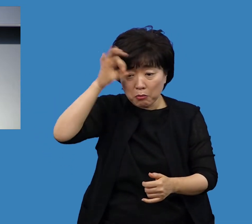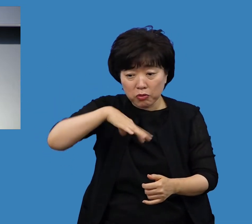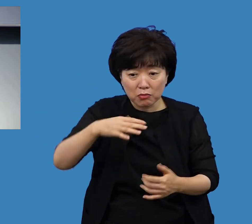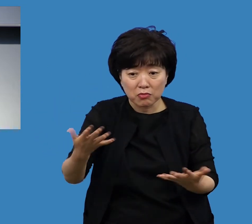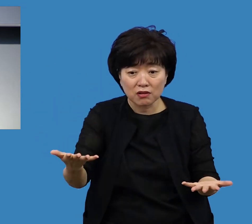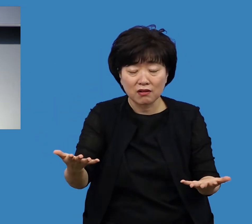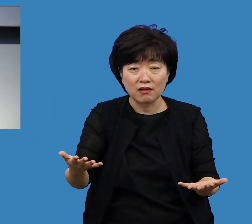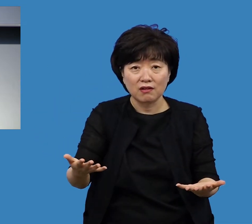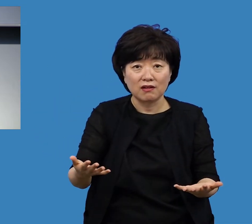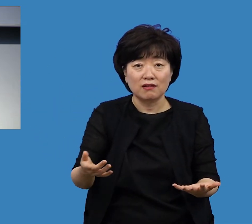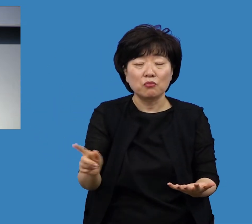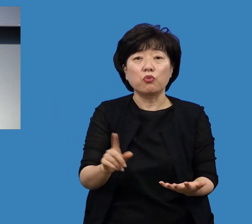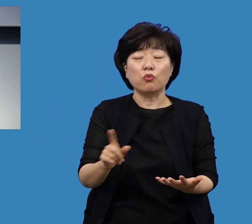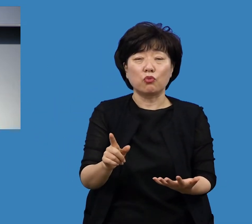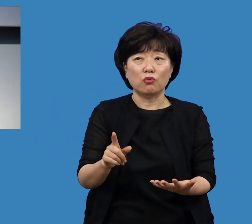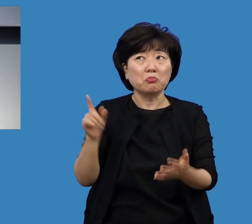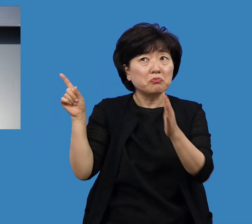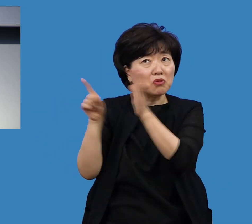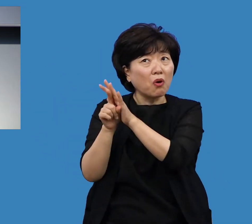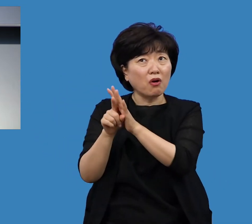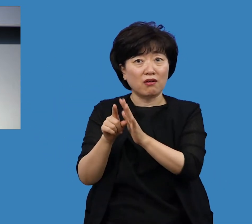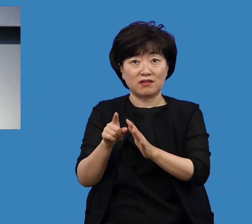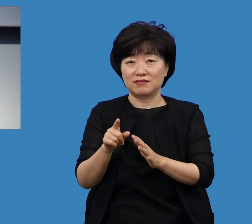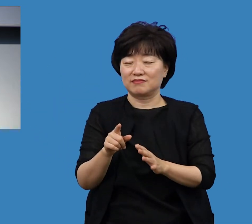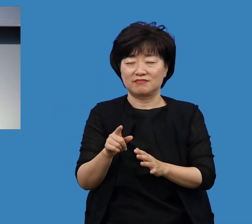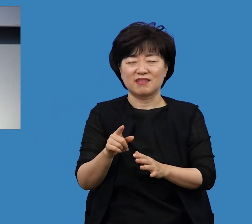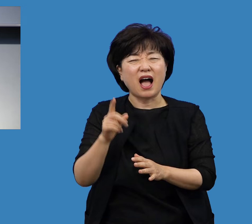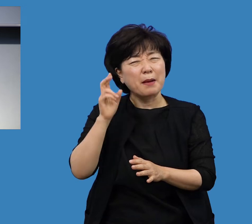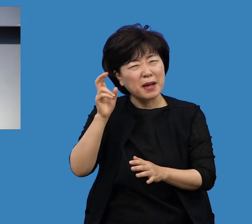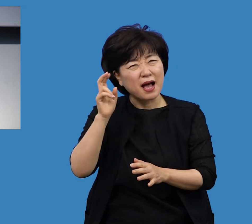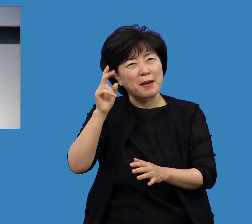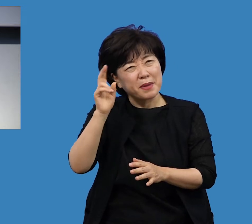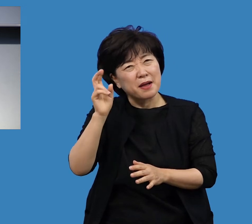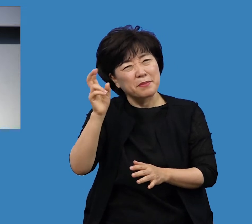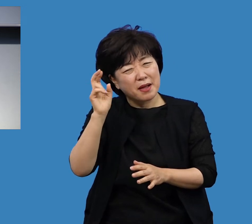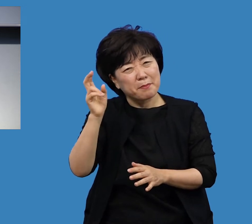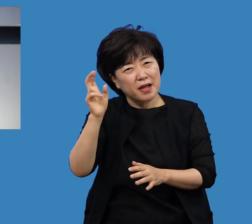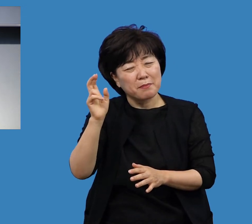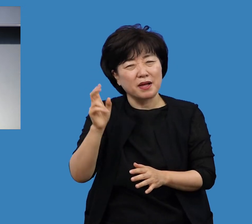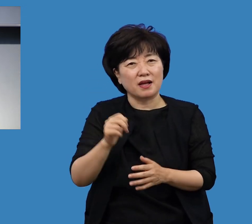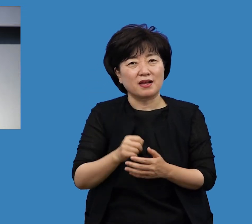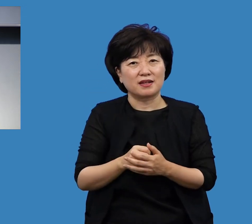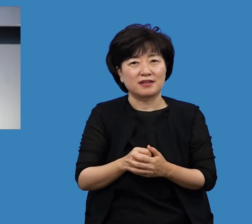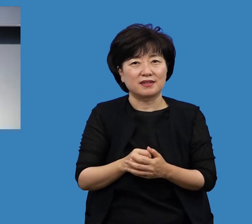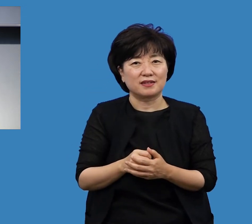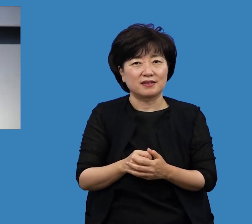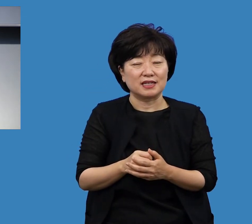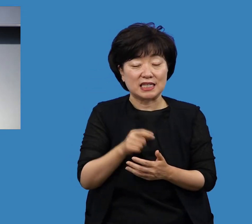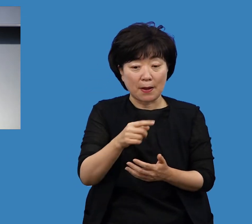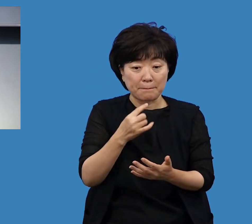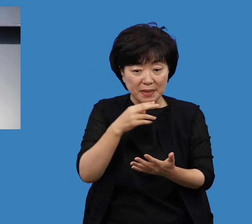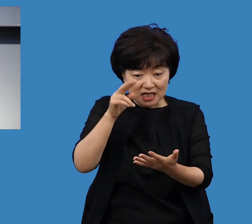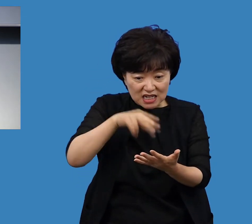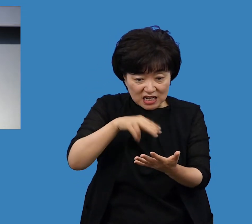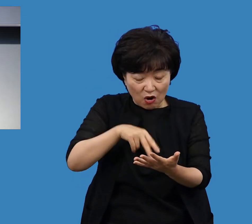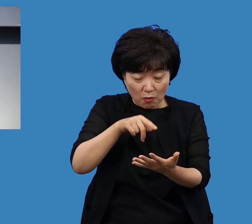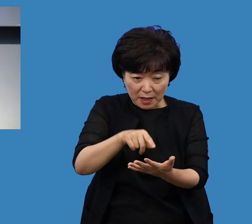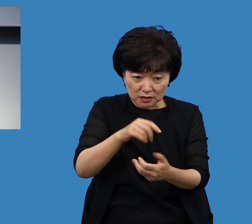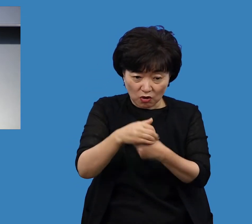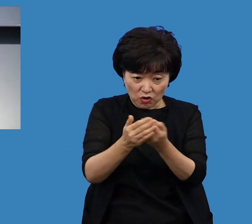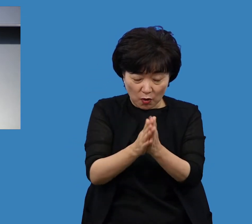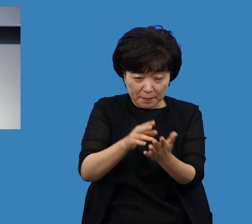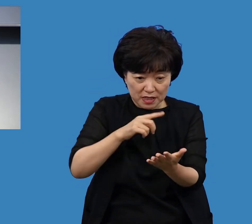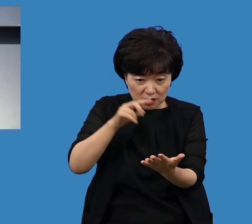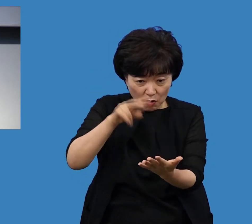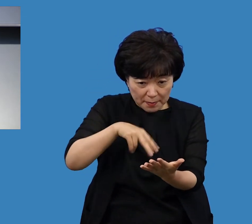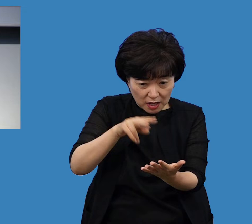아니잖아. 그냥 그랬을 거다. 그랬을 가능성이 많다. 그런 거거든. 그러니까 여러분 이것만 읽어봐가지고서는요. 성경만